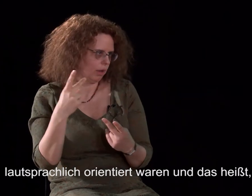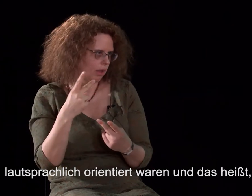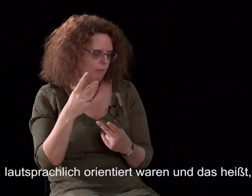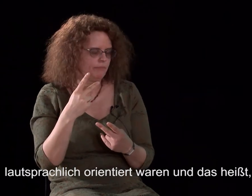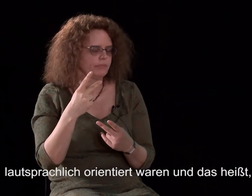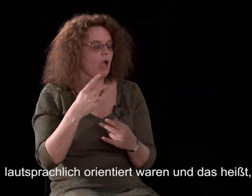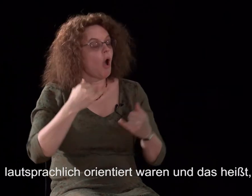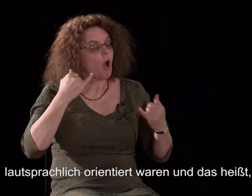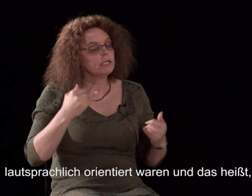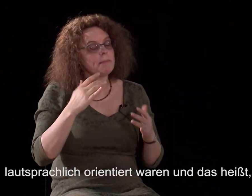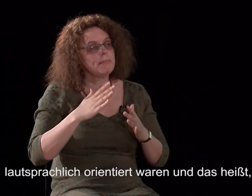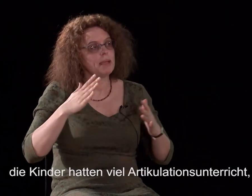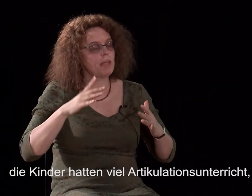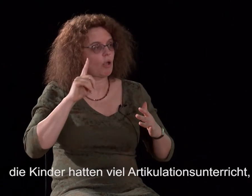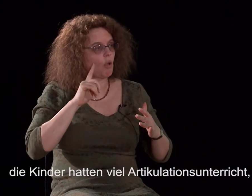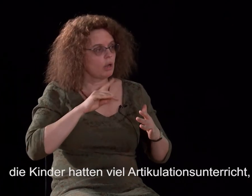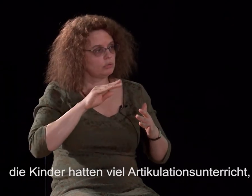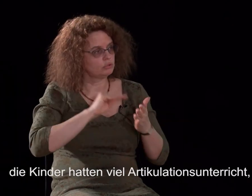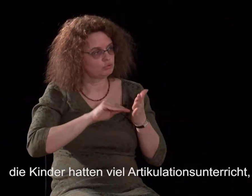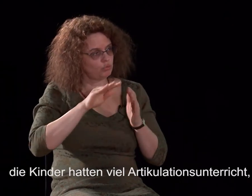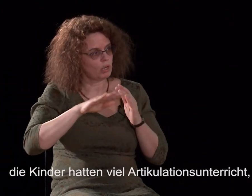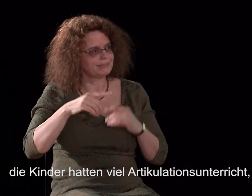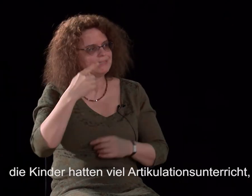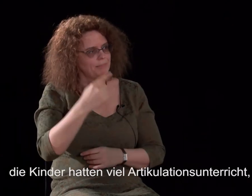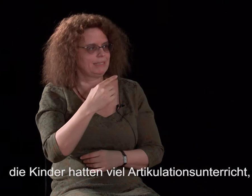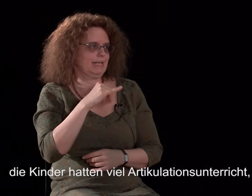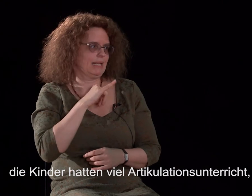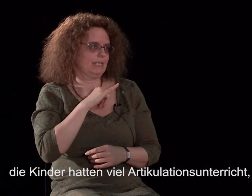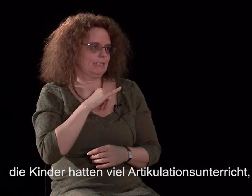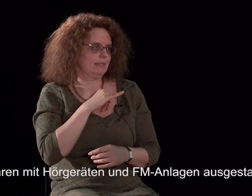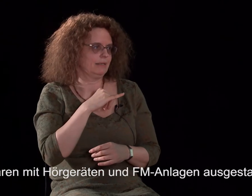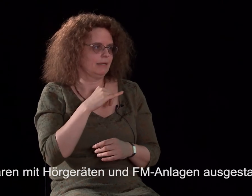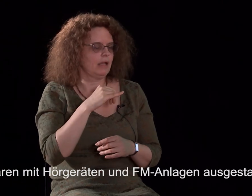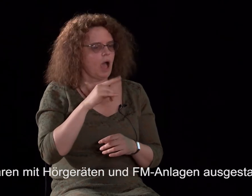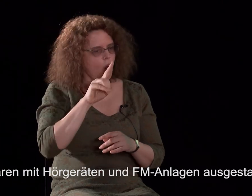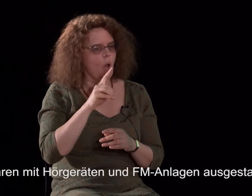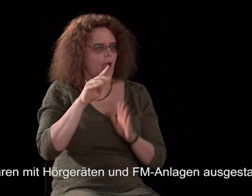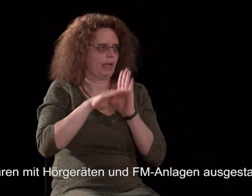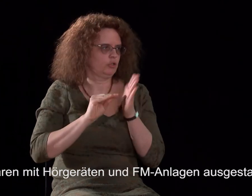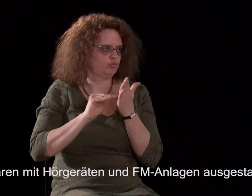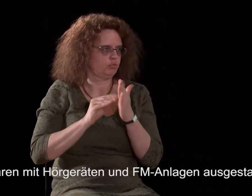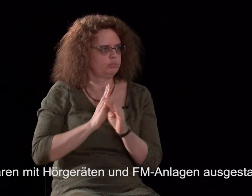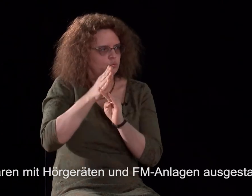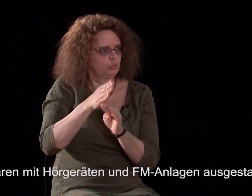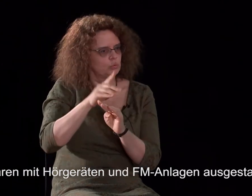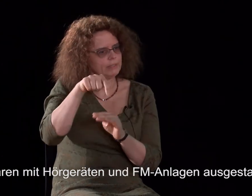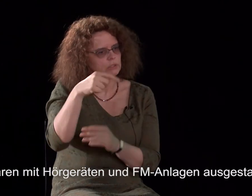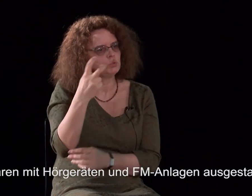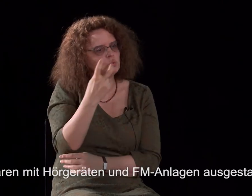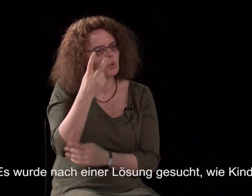waren. Und das heißt, die Kinder hatten viel Artikulationsunterricht, waren mit Hörgeräten und FM-Anlagen ausgestattet. Und